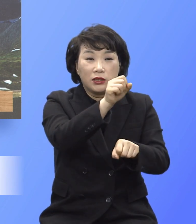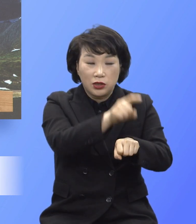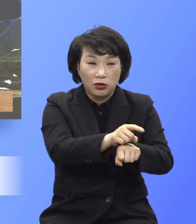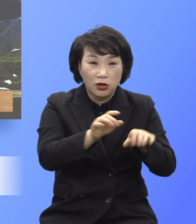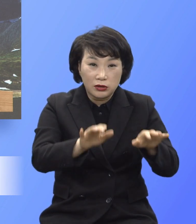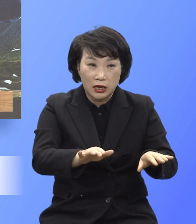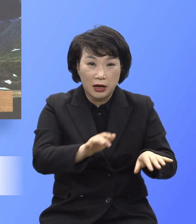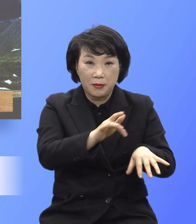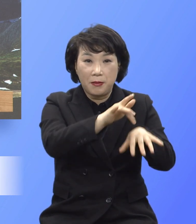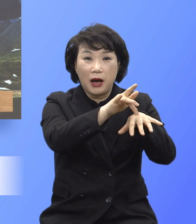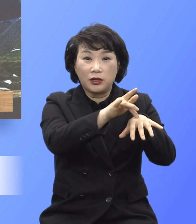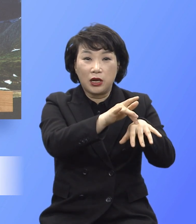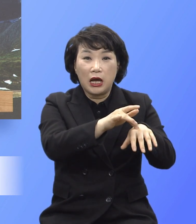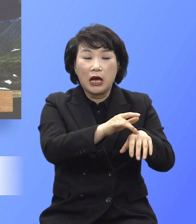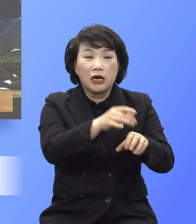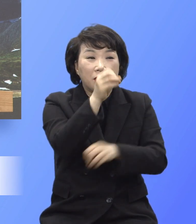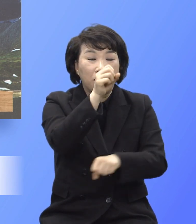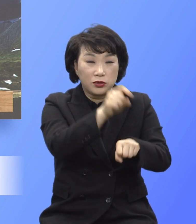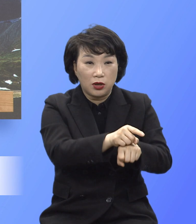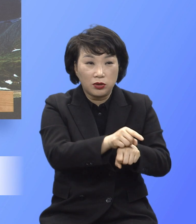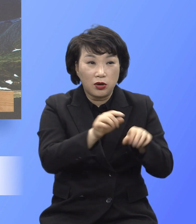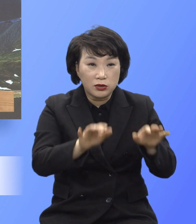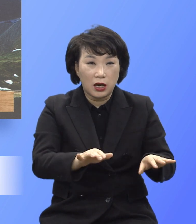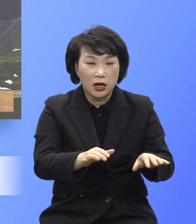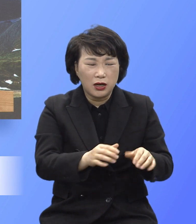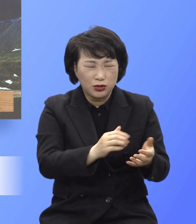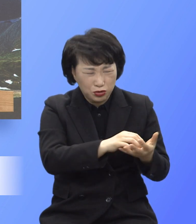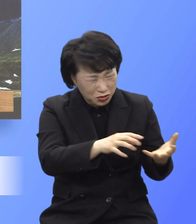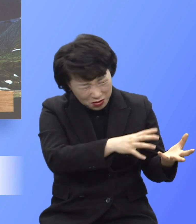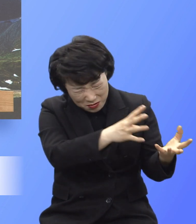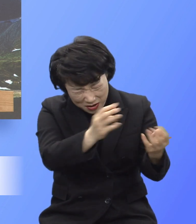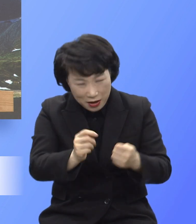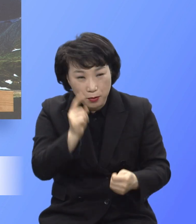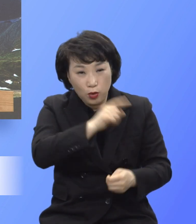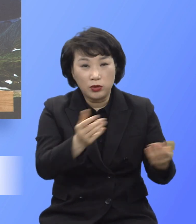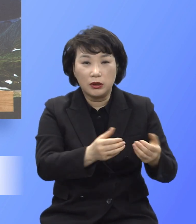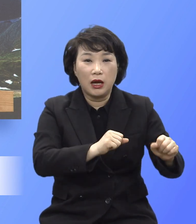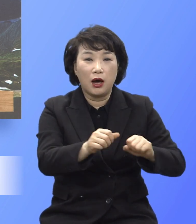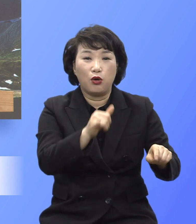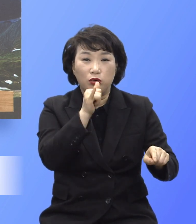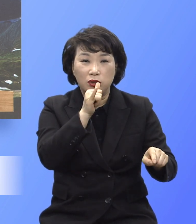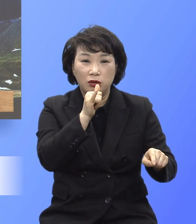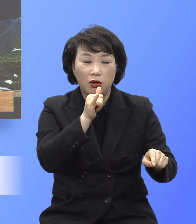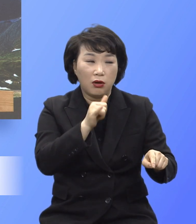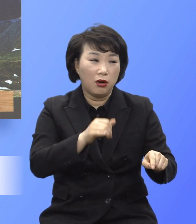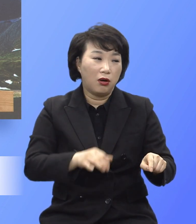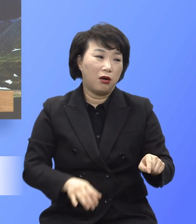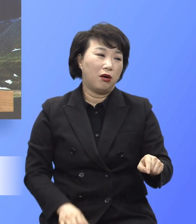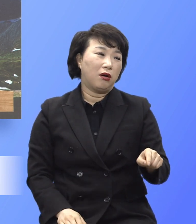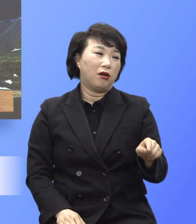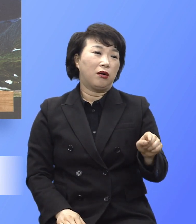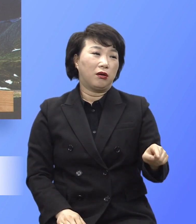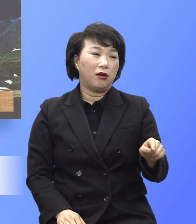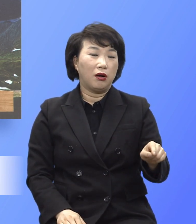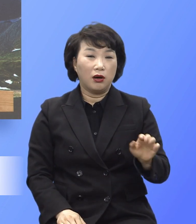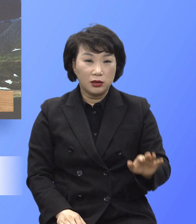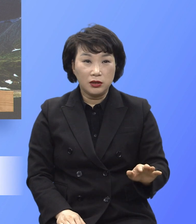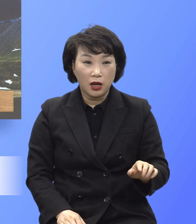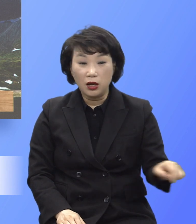성품과 마귀의 근성으로 온갖 못된 짓을 다 하는데